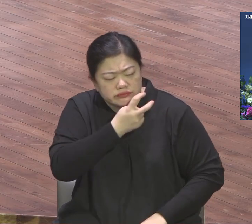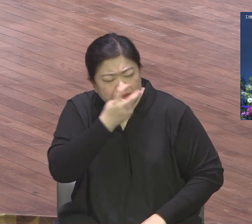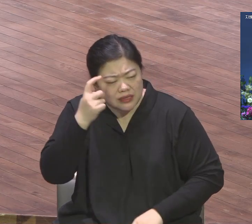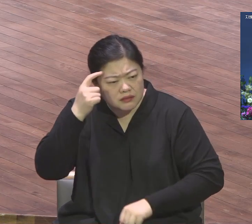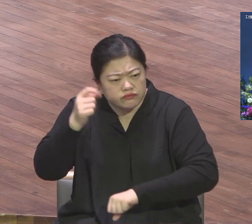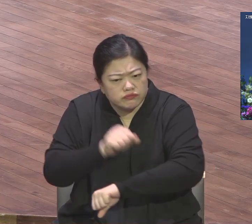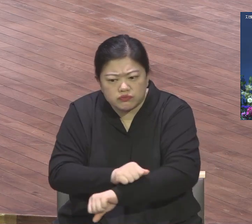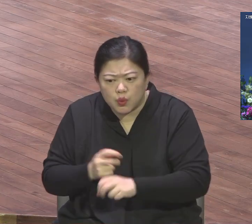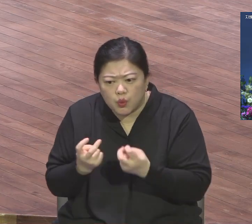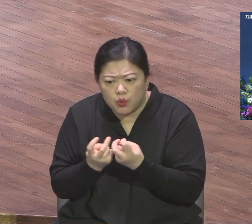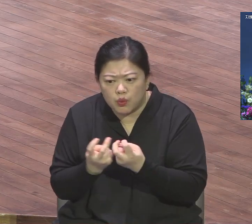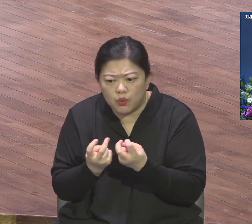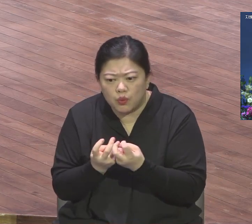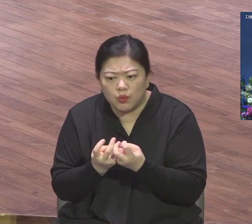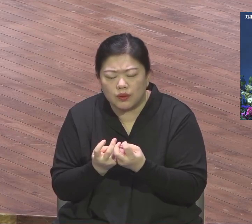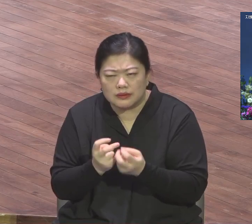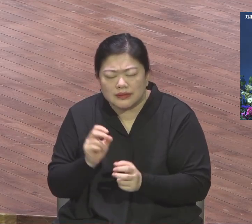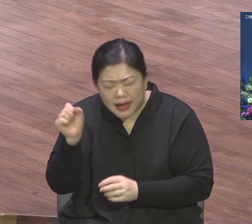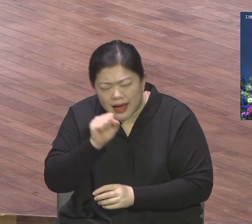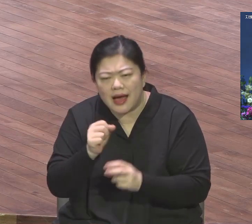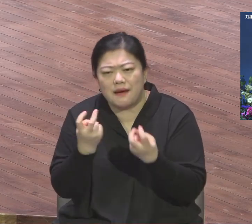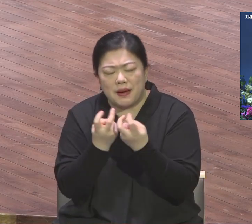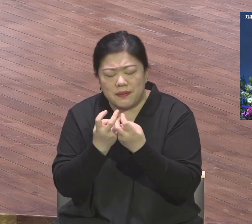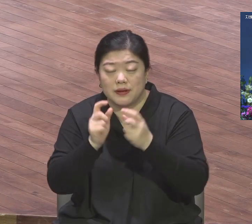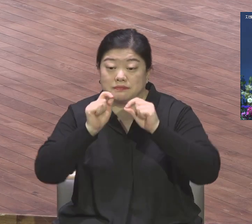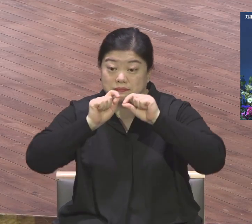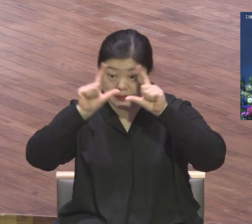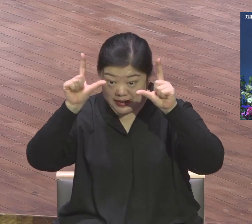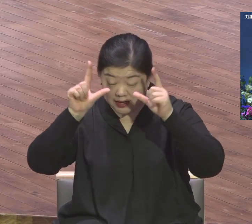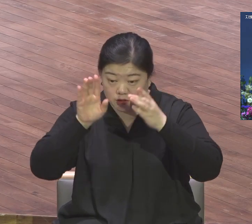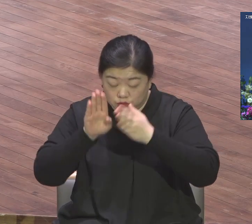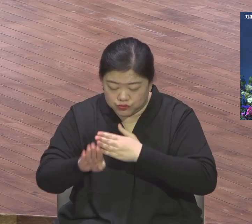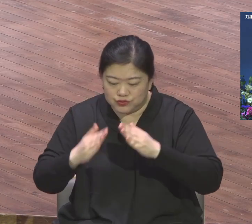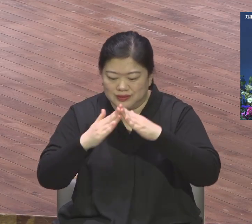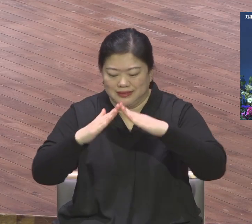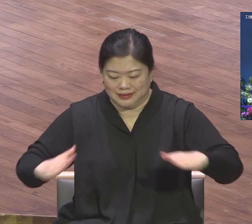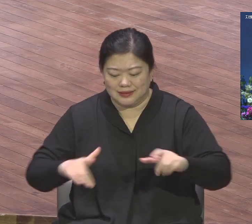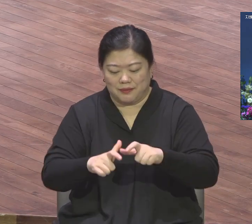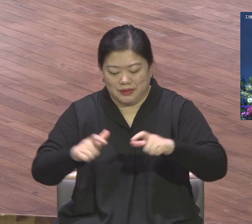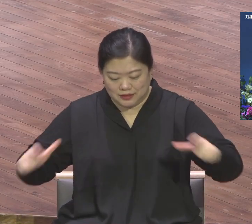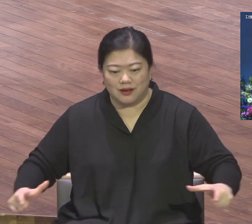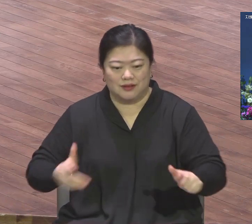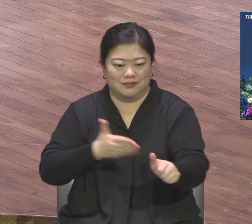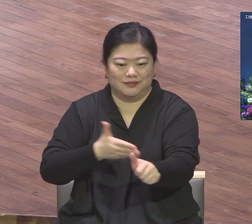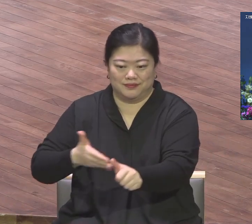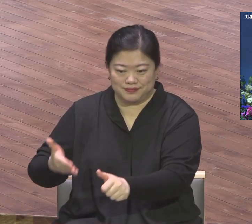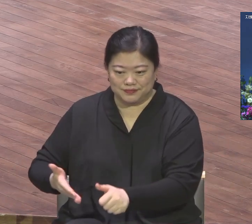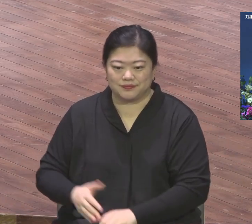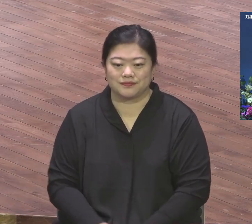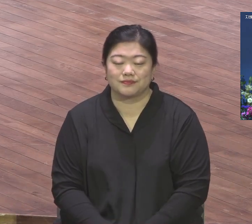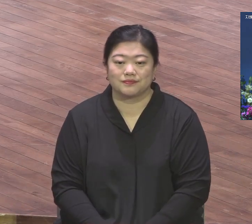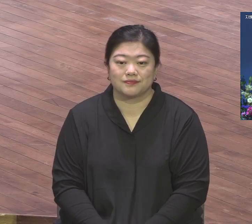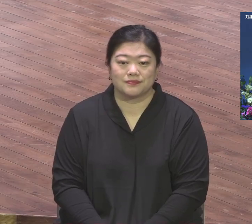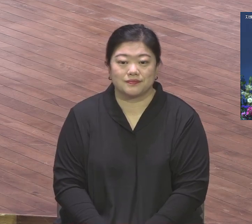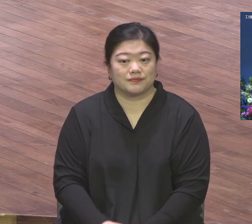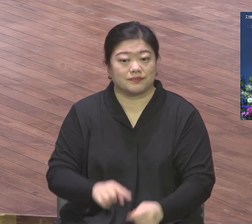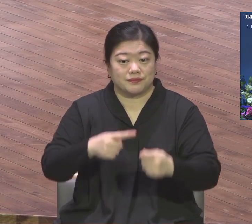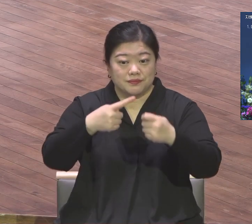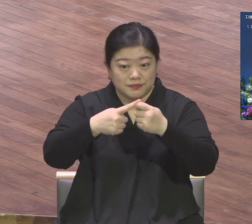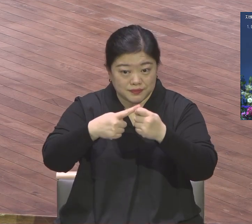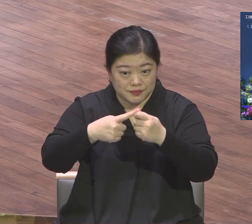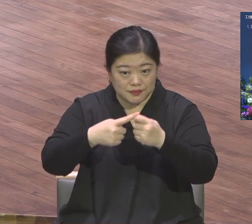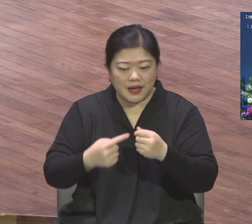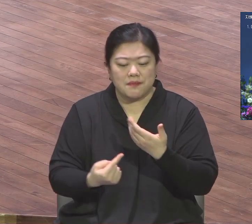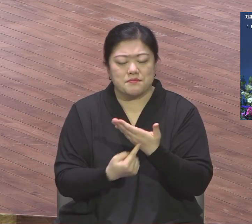얻고 영육간의 삶의 장막터를 넓히는 증거 있기를 제물로 축복합니다. 그럼 첫째로 마음을